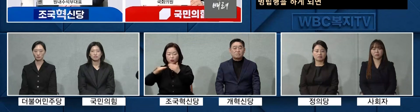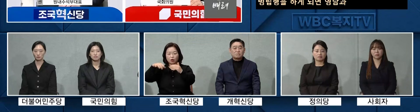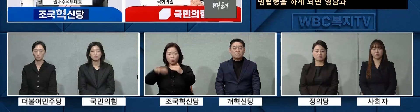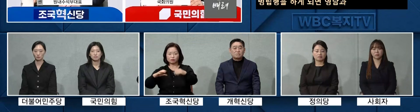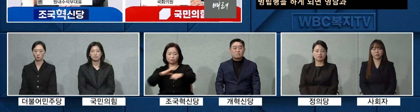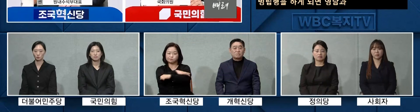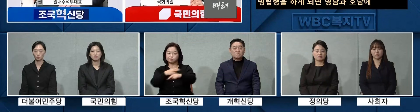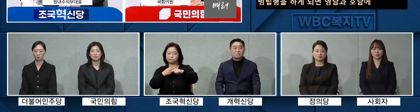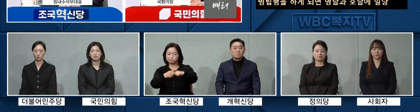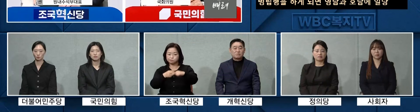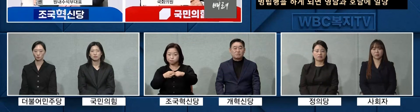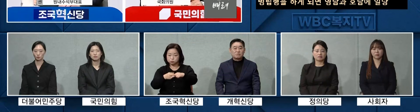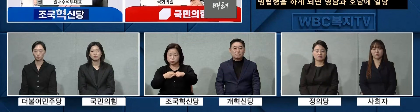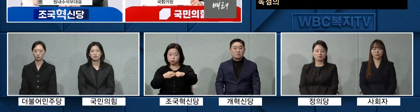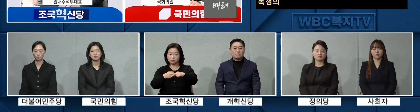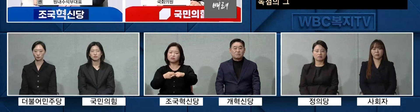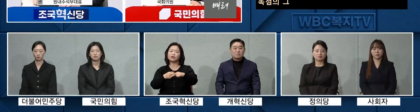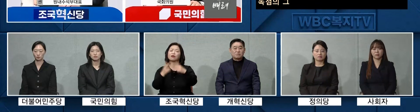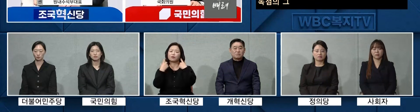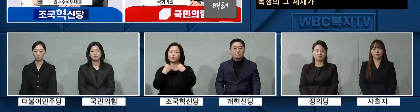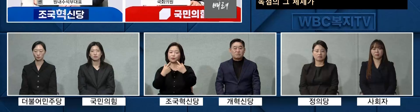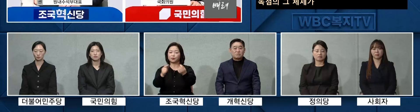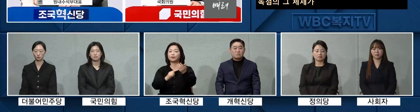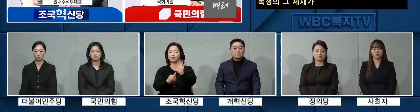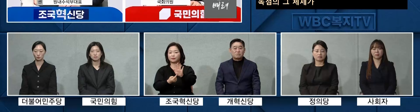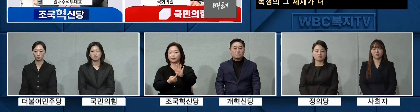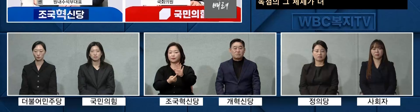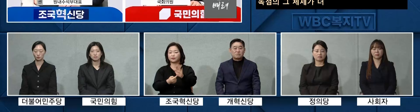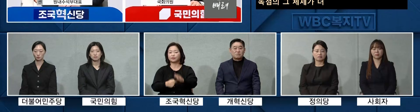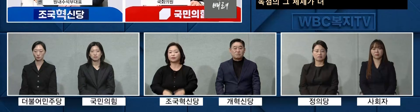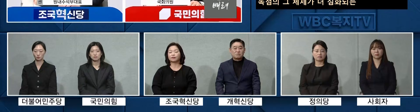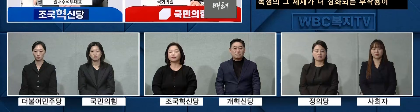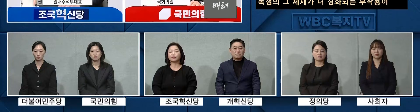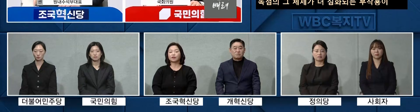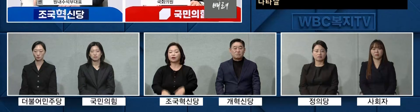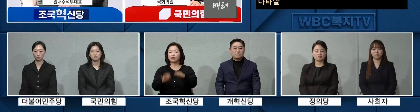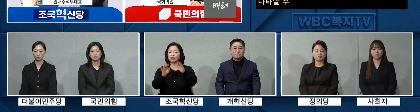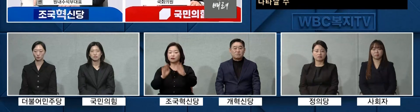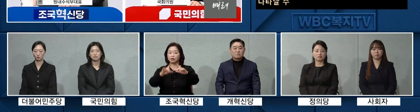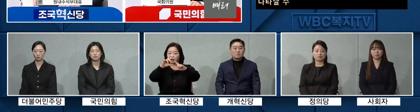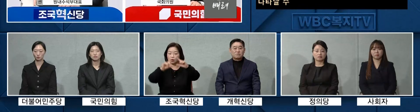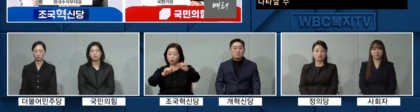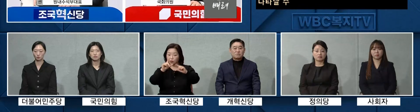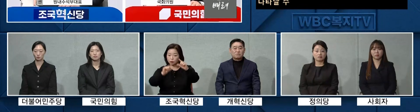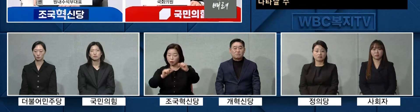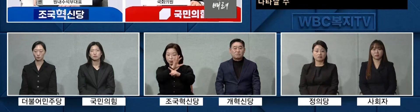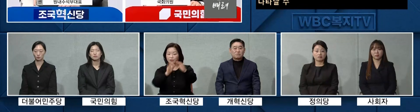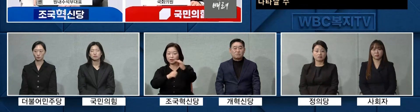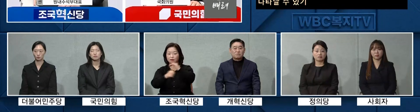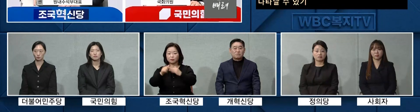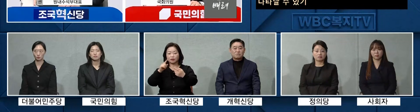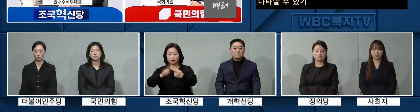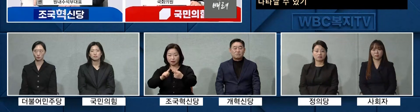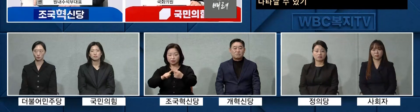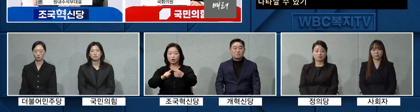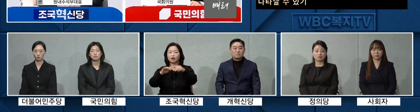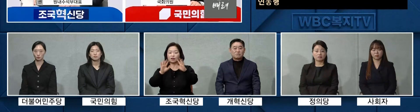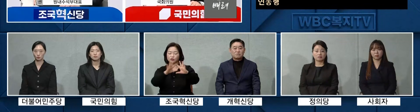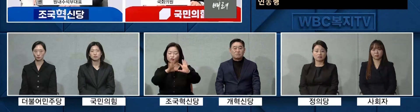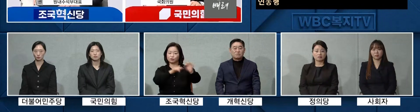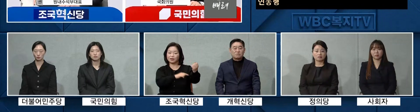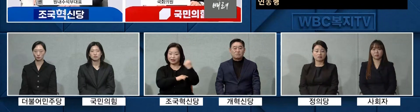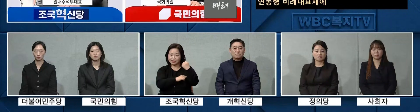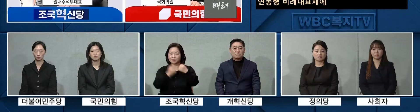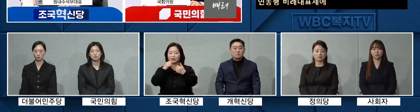체제가 더 심화되는 부작용이 나타날 수 있기 때문입니다. 연동형 비례대표제에 대해서도 양당에서 좀 적극적인